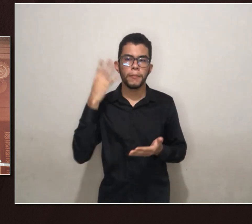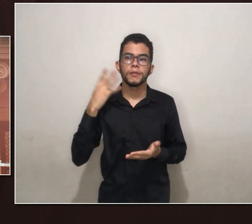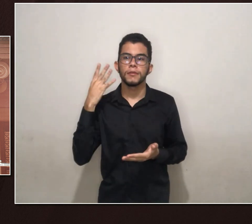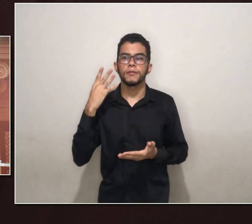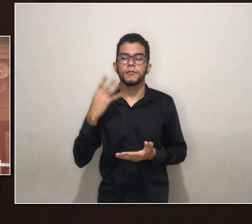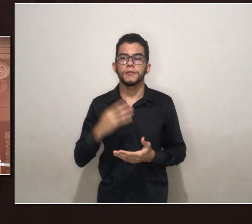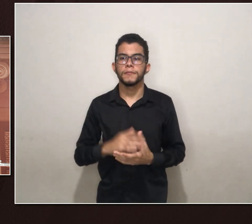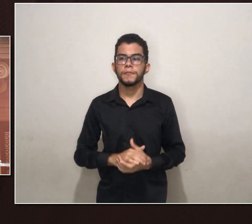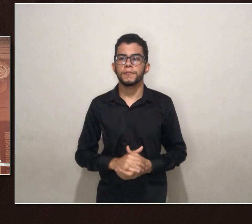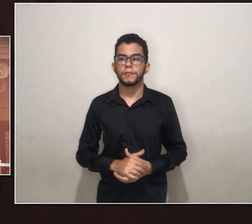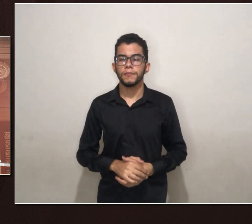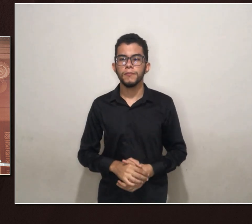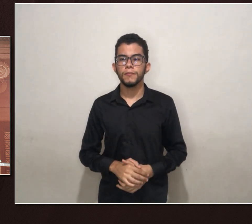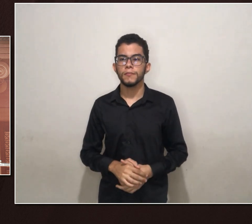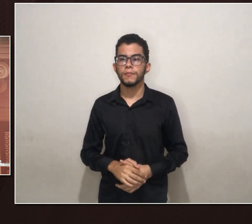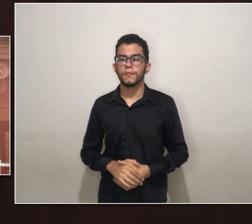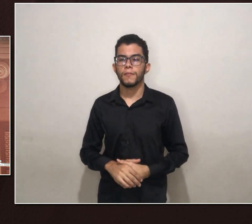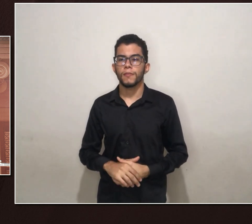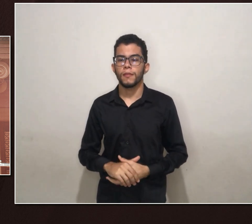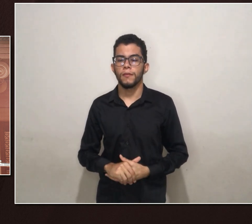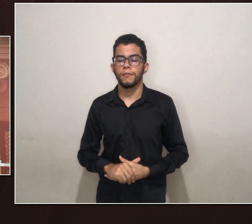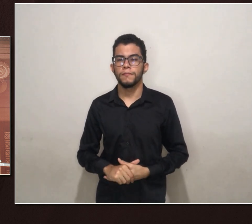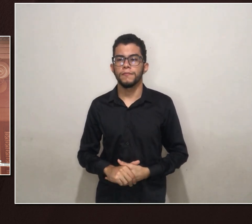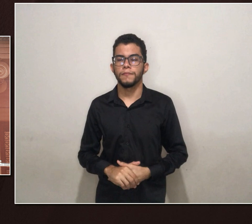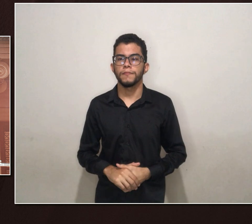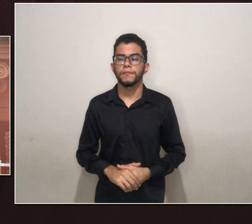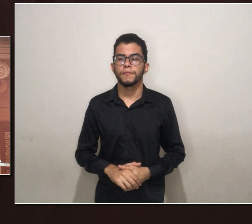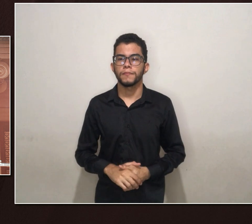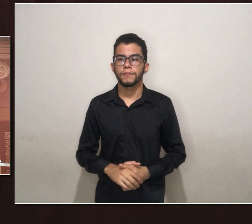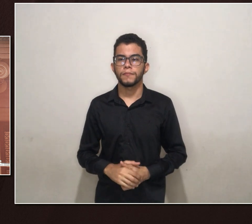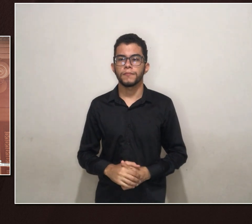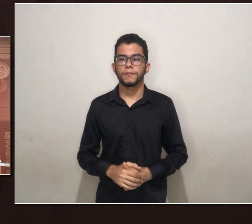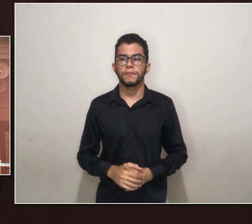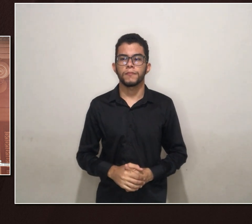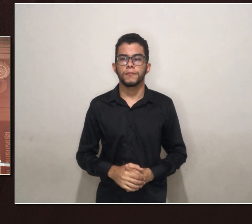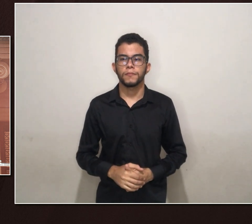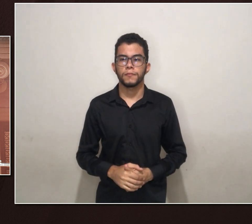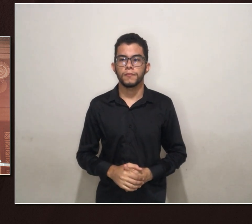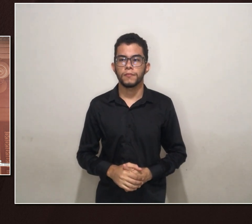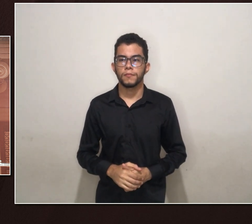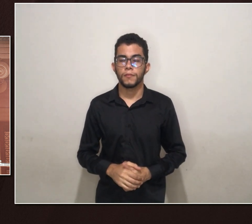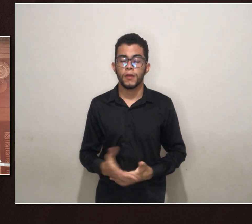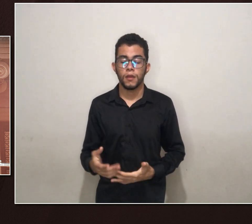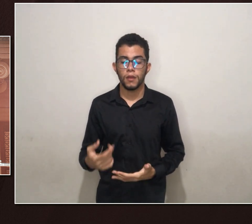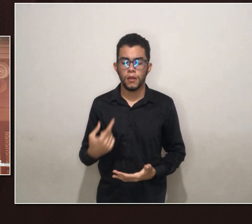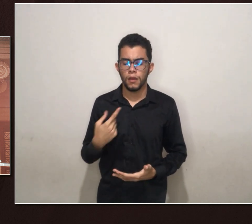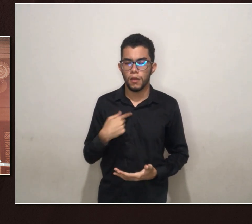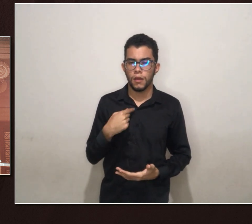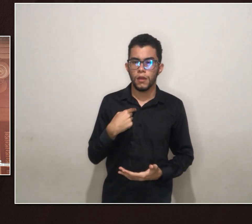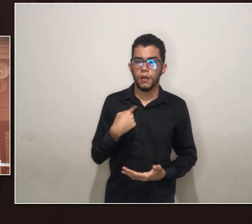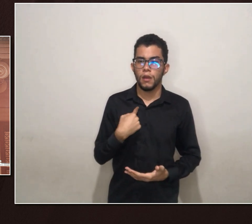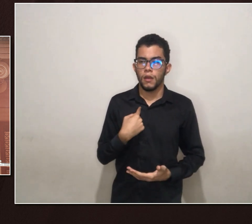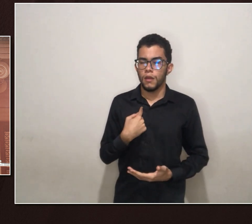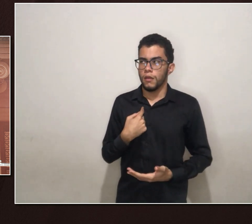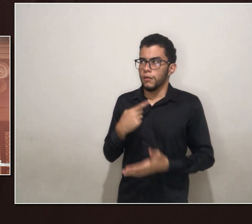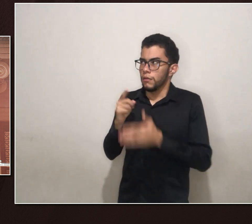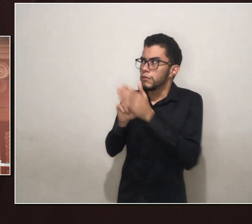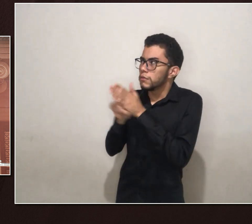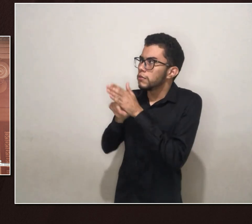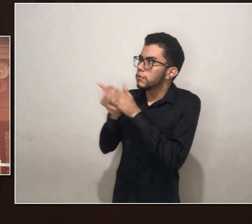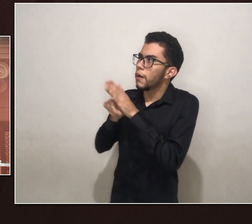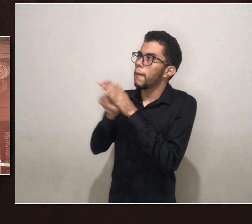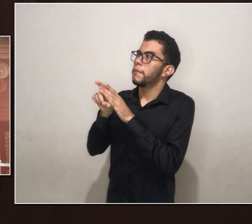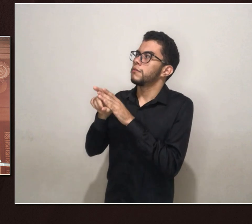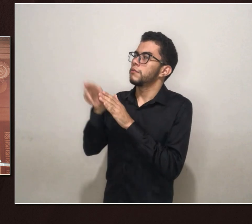Eu resolvi, né, consultando o Senhor, voltar para os capítulos 1, 2 e